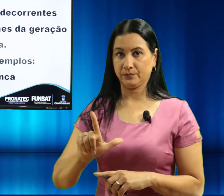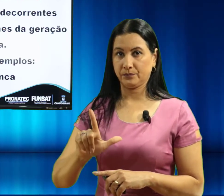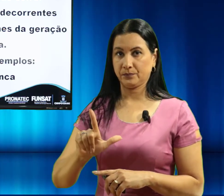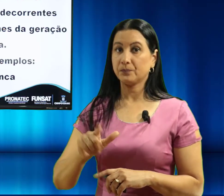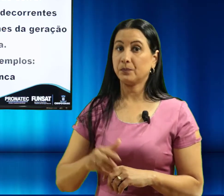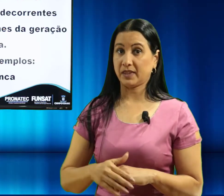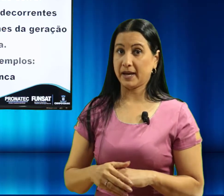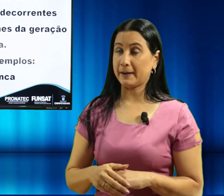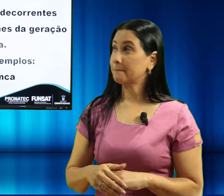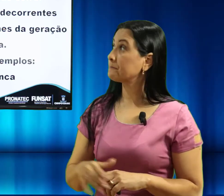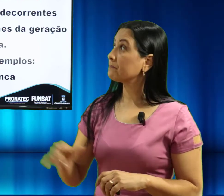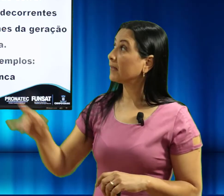Tá?